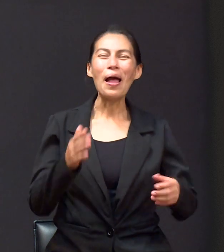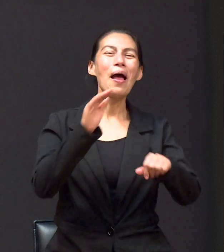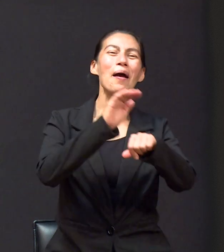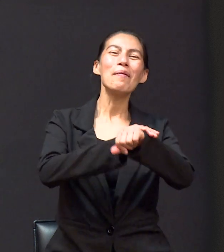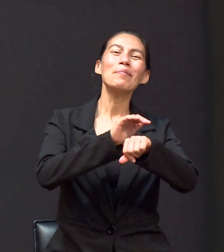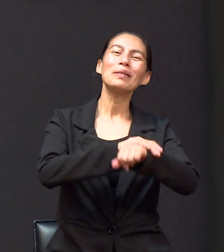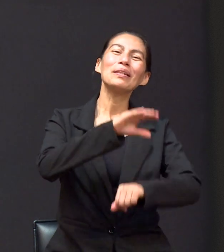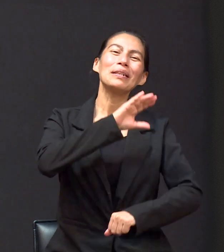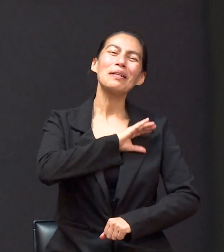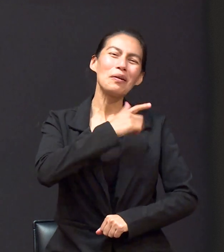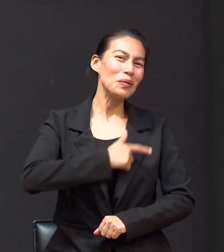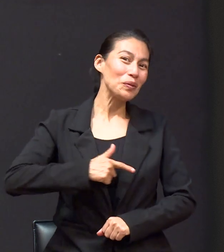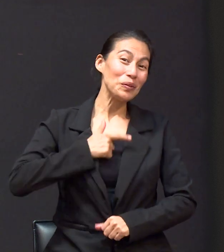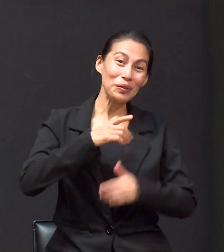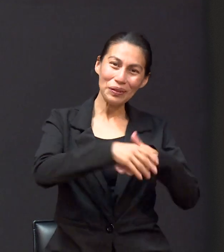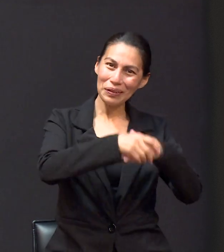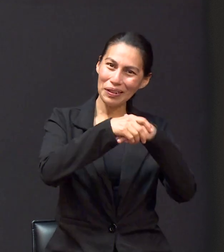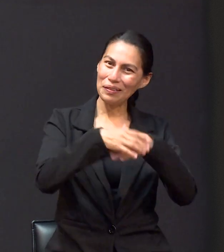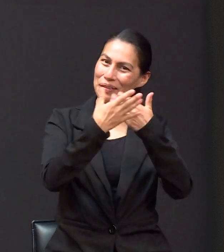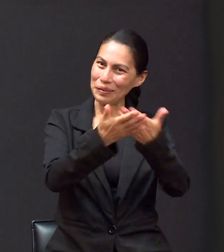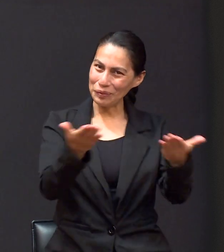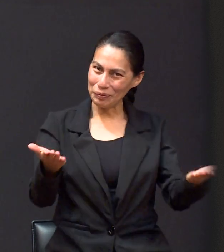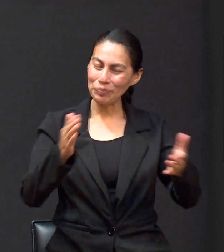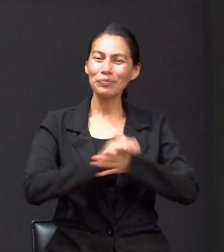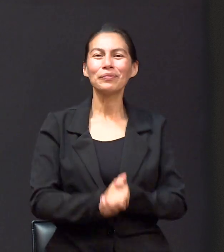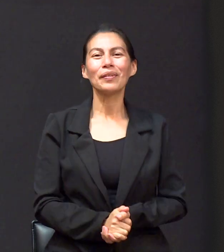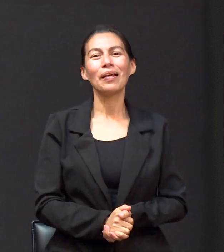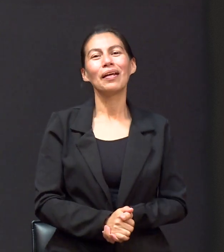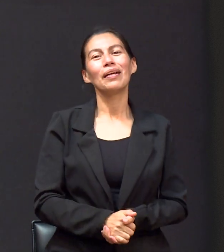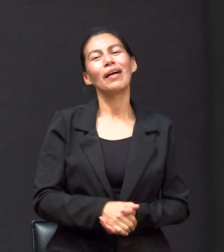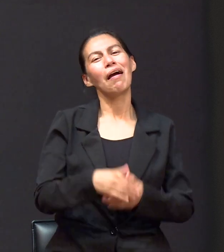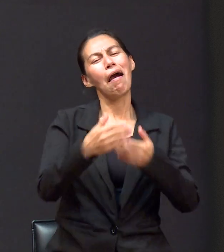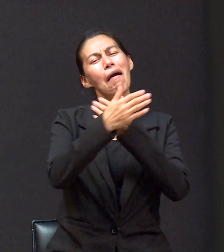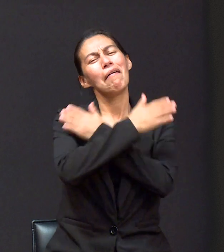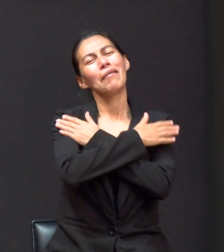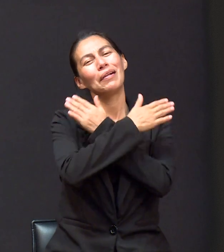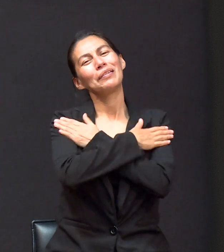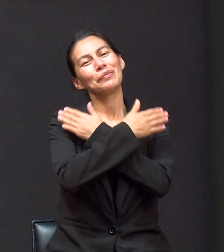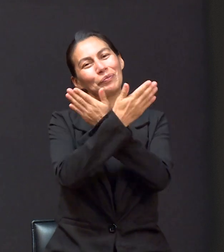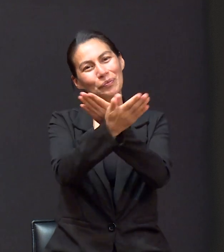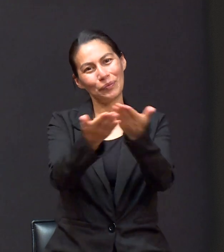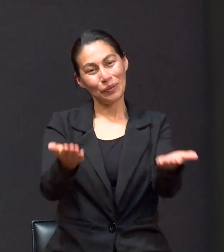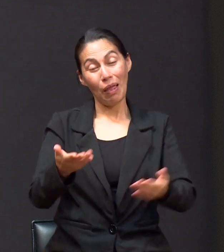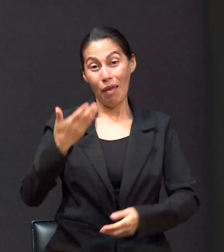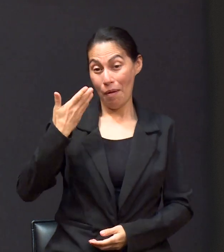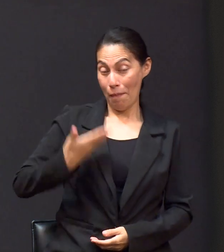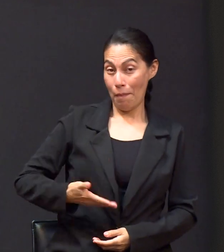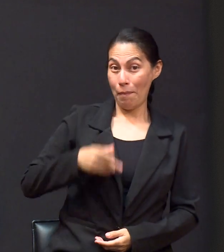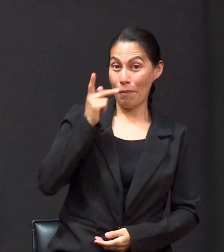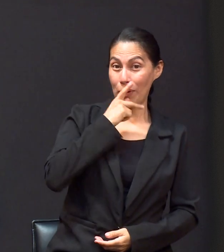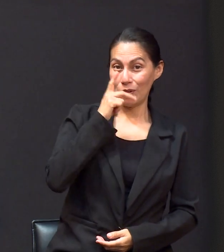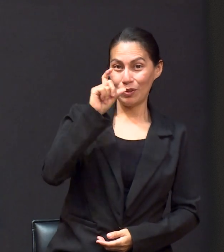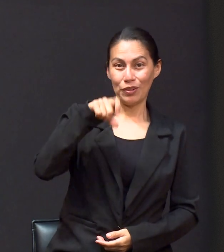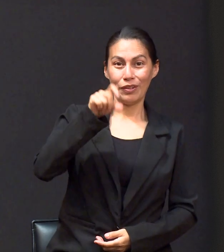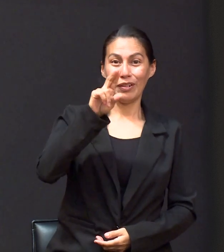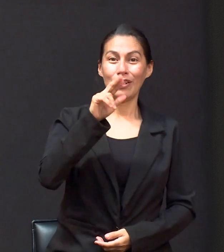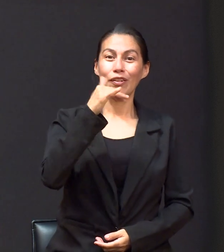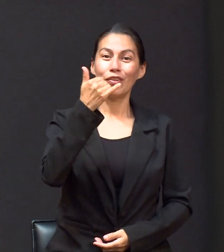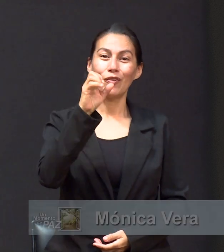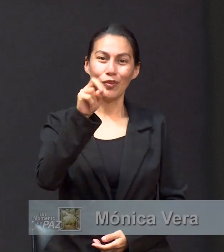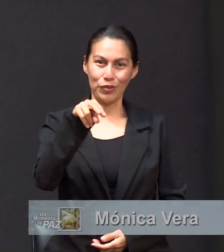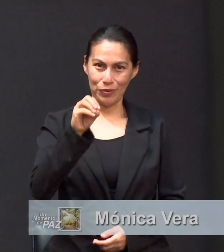¿Qué tal, queridos amigos? Qué gusto saludarles. Un abrazo para ustedes a la distancia del Pastor